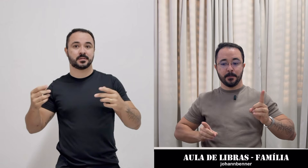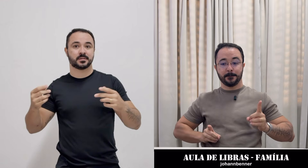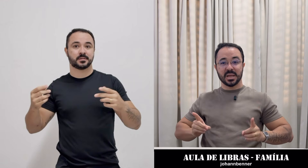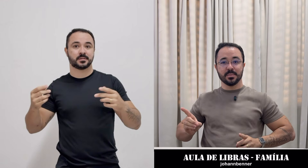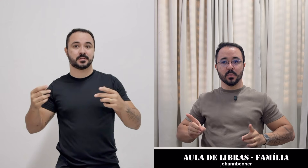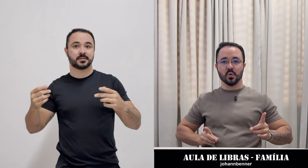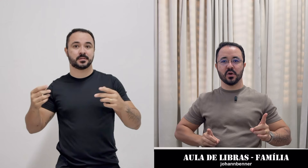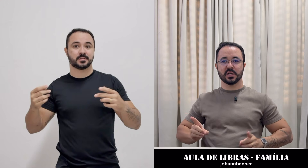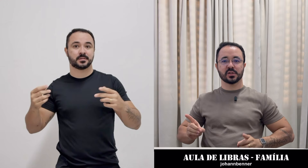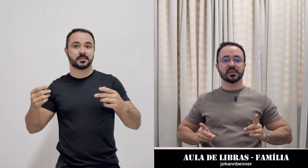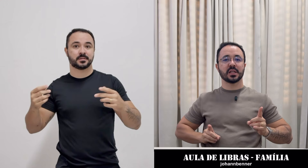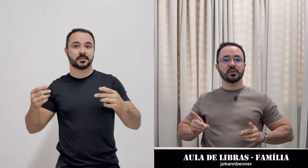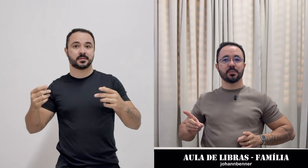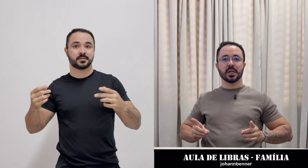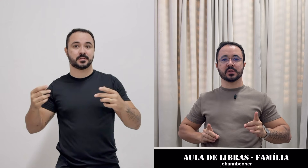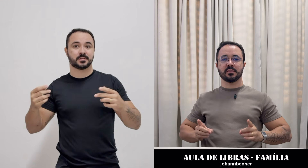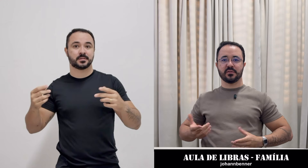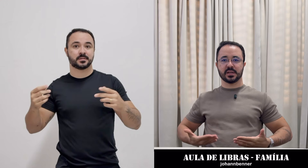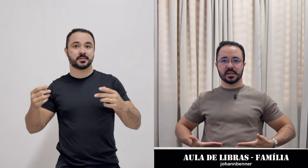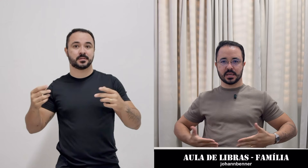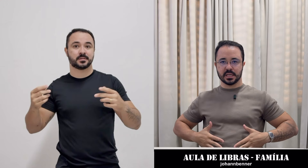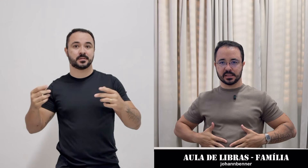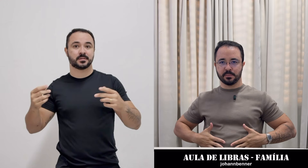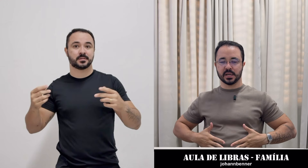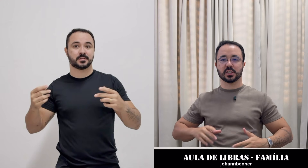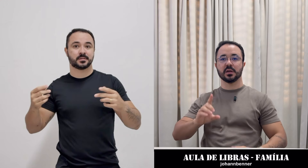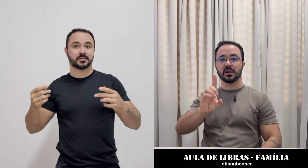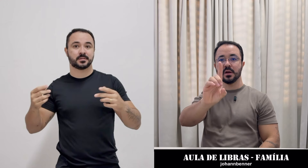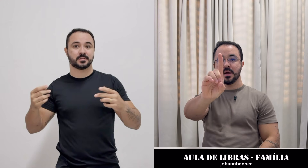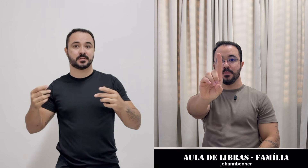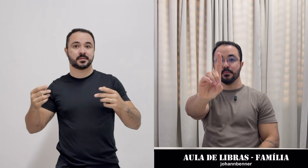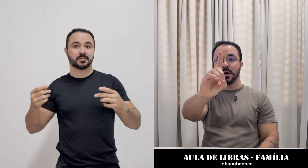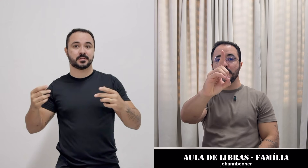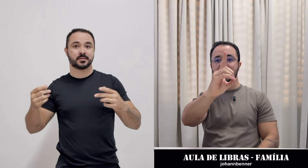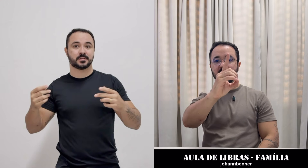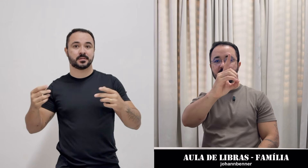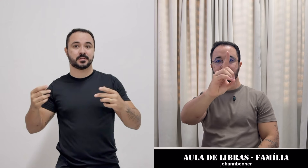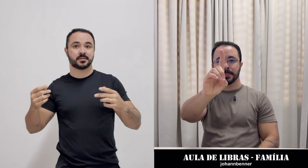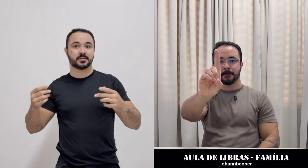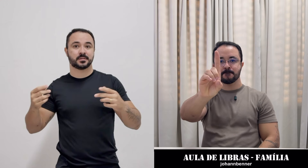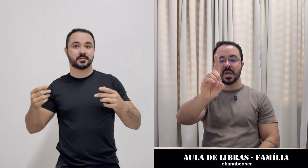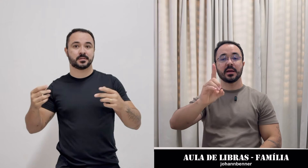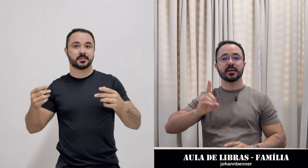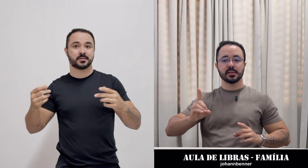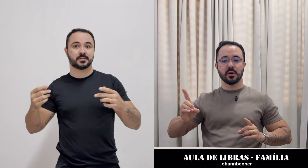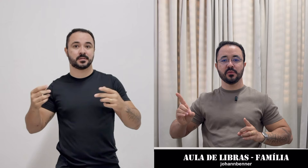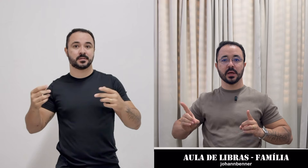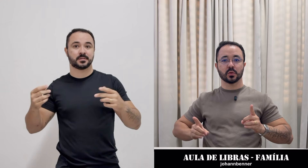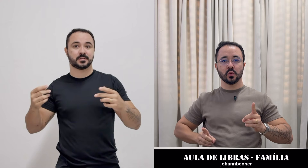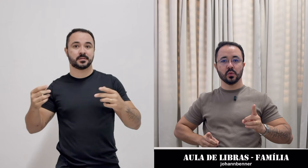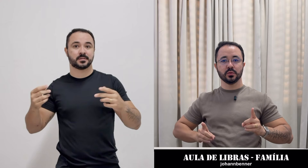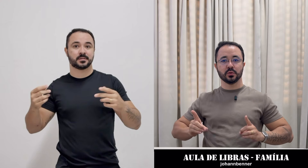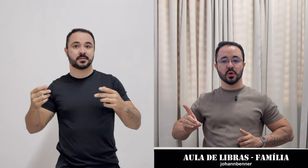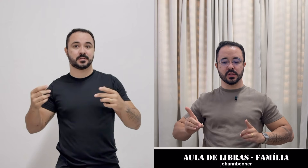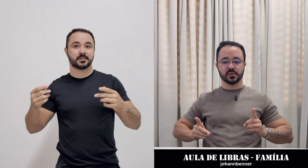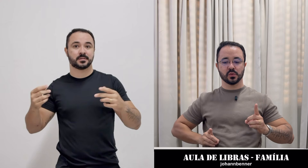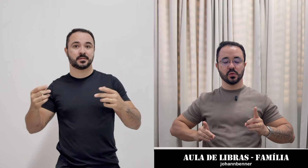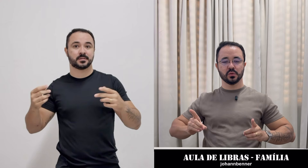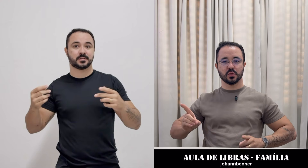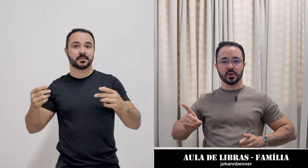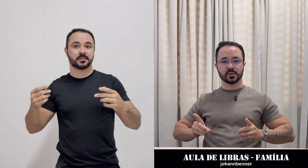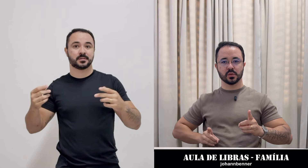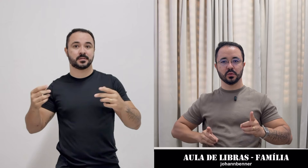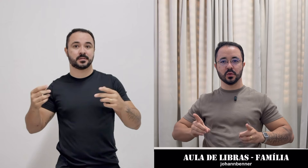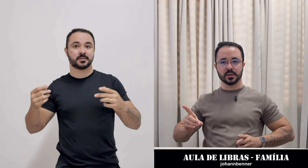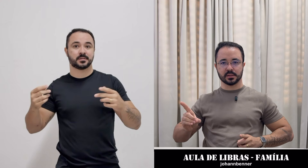fez primo. Olha só o sinal de primo. Você vai fazer aqui nessa parte aqui, ó, mão em D, e aí esse movimento, 1, 2,